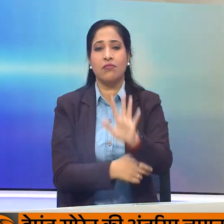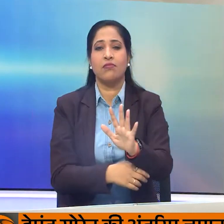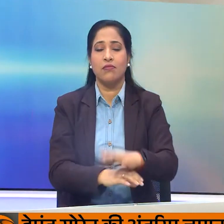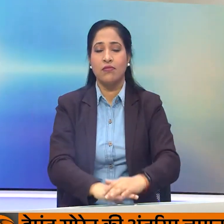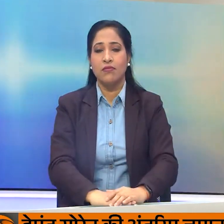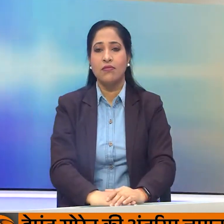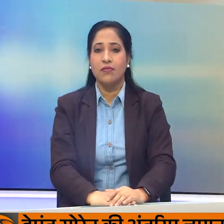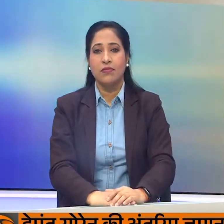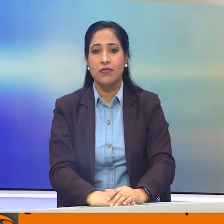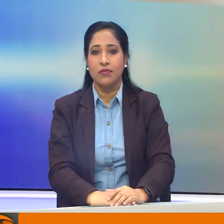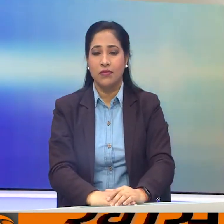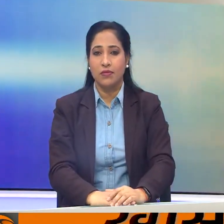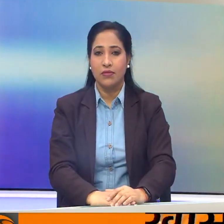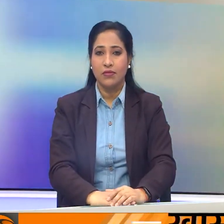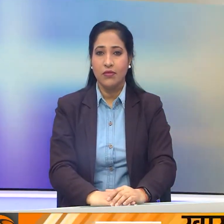करेंगे।